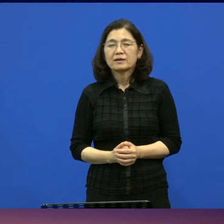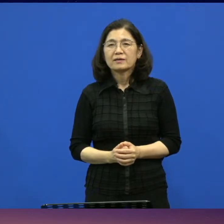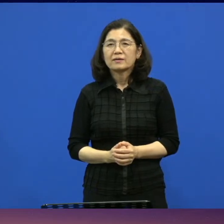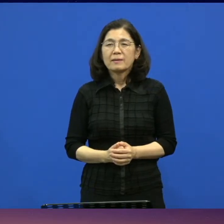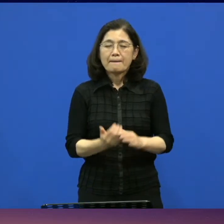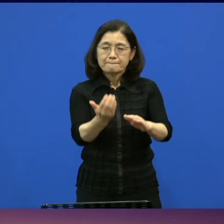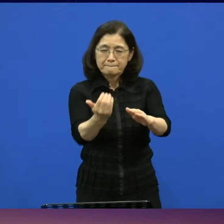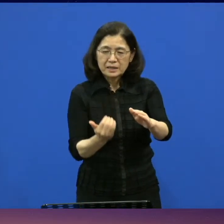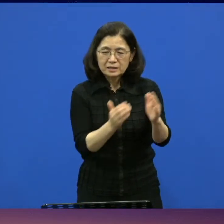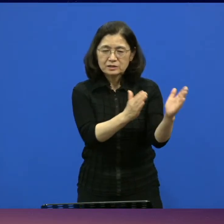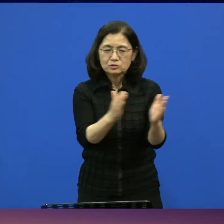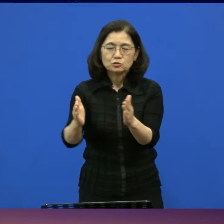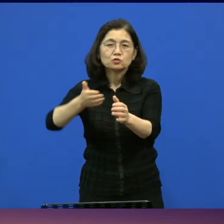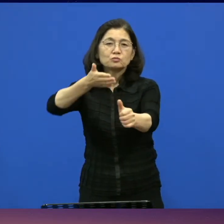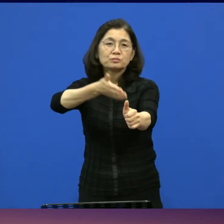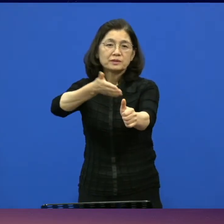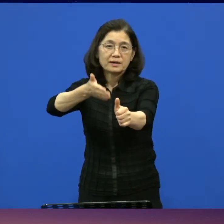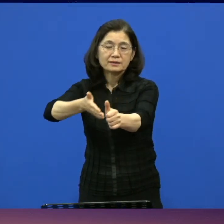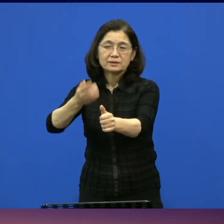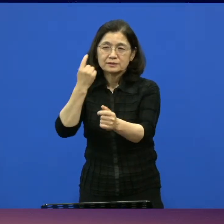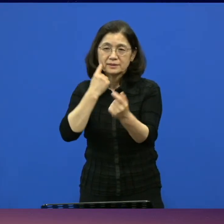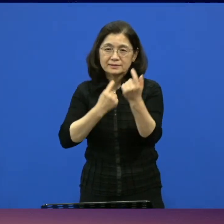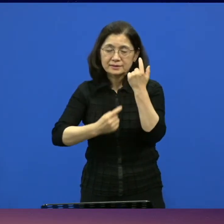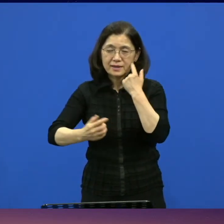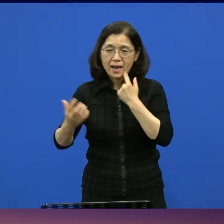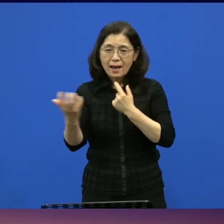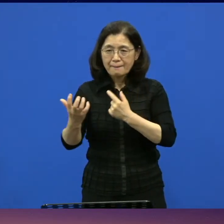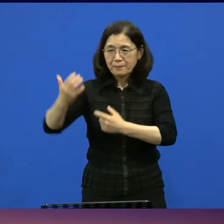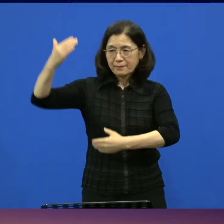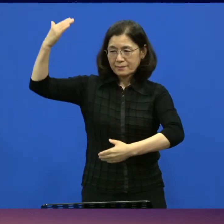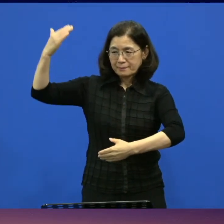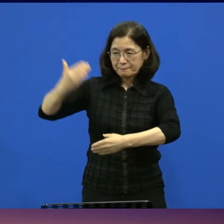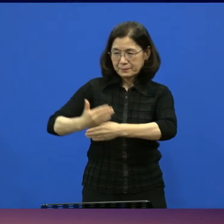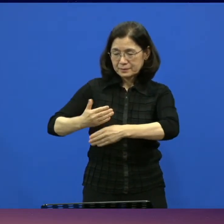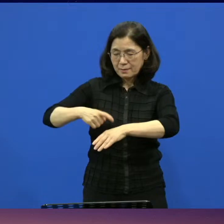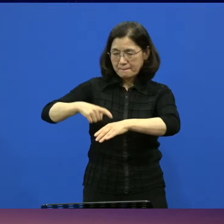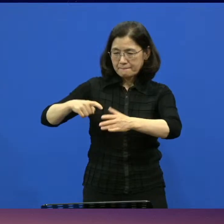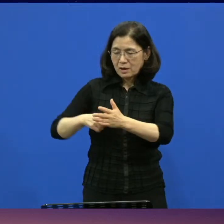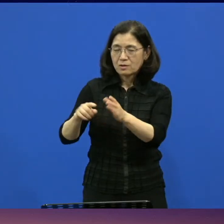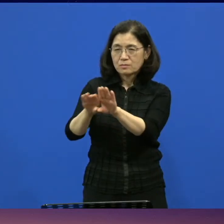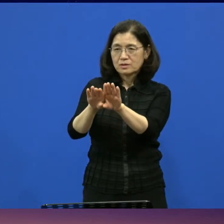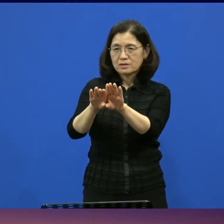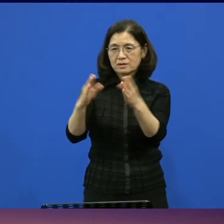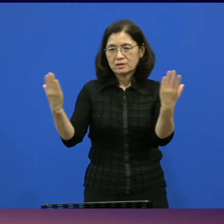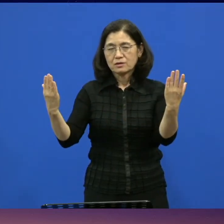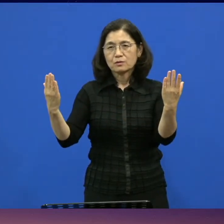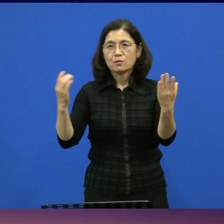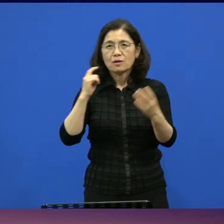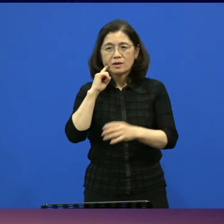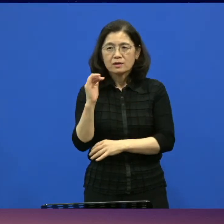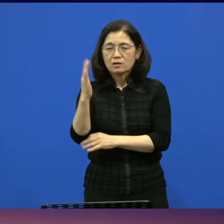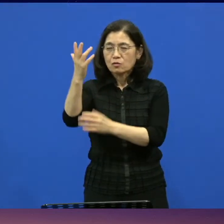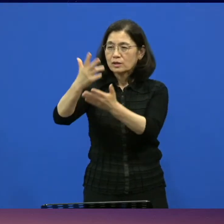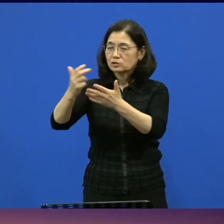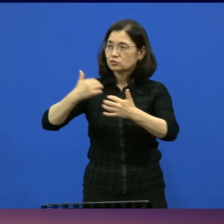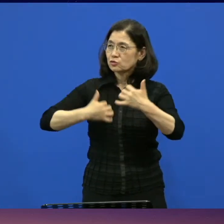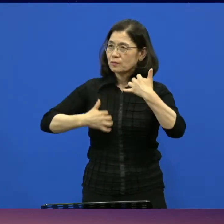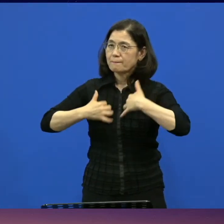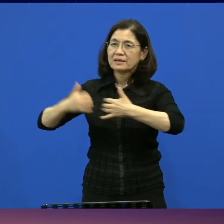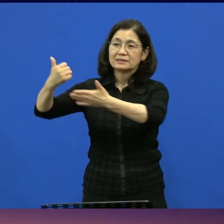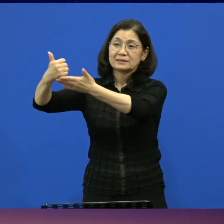닦으십시오. 길을 만드세요. 상처와 아픔으로 굳게 닫혀있는 마음의 빗장을 여십시오. 영광의 주를